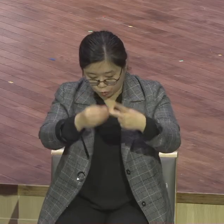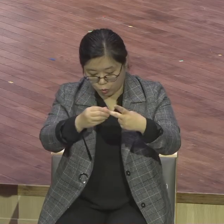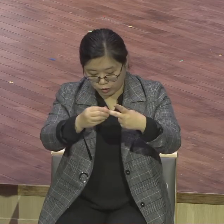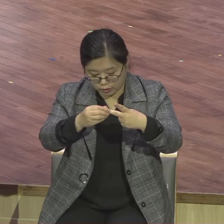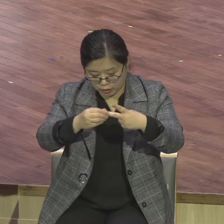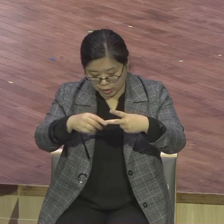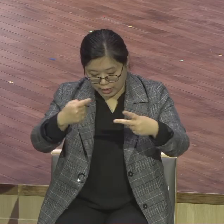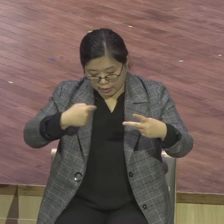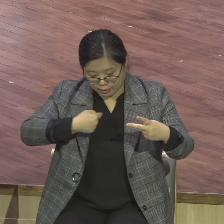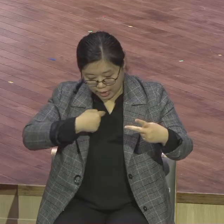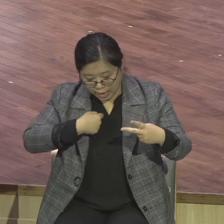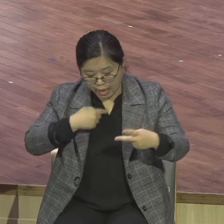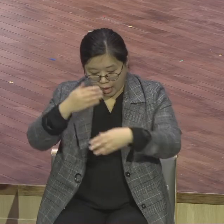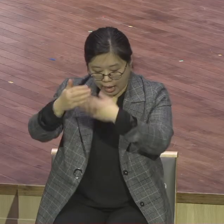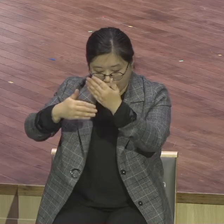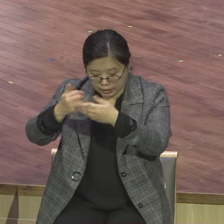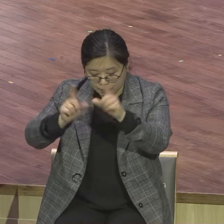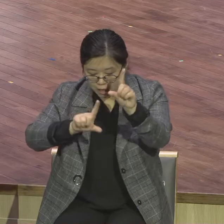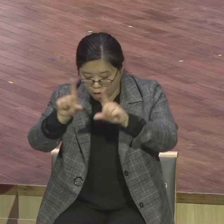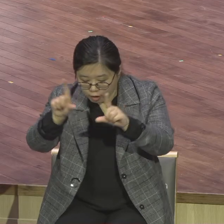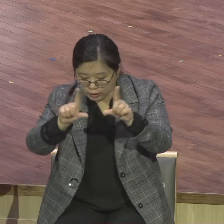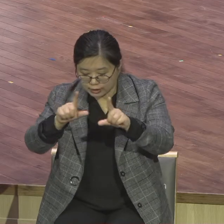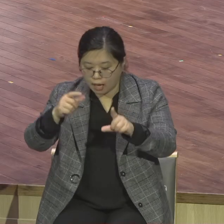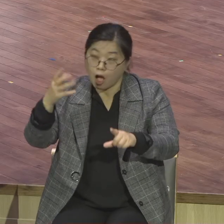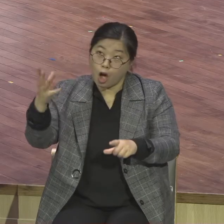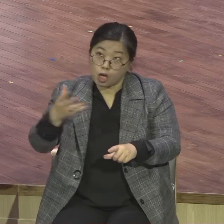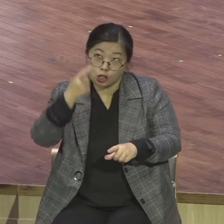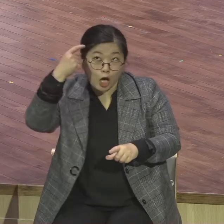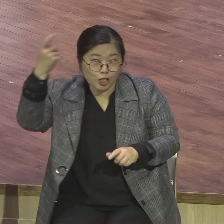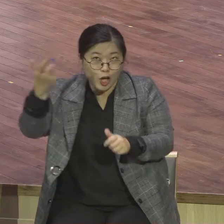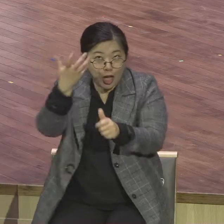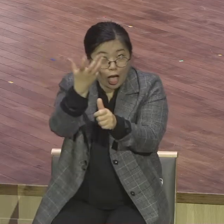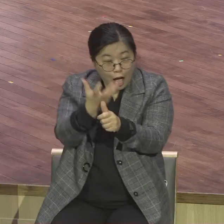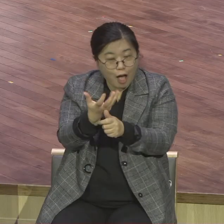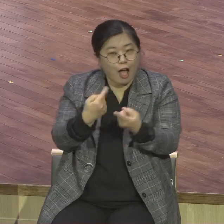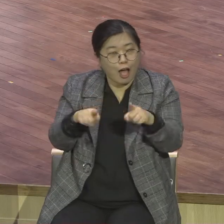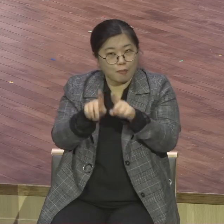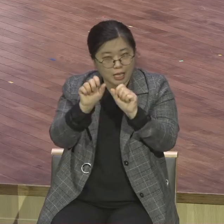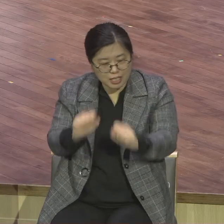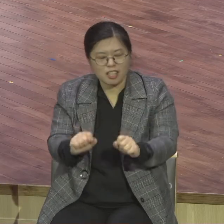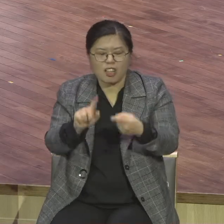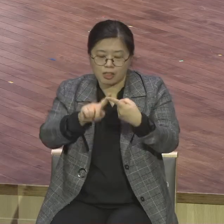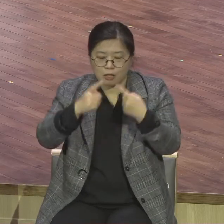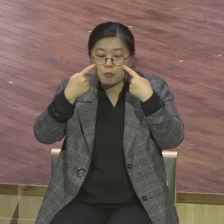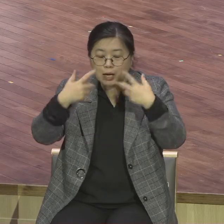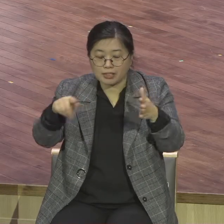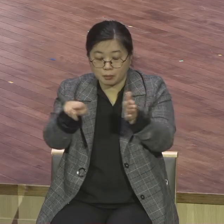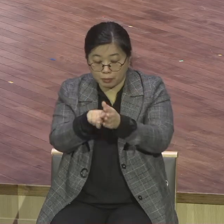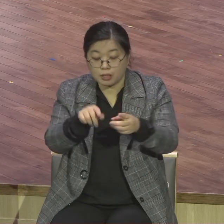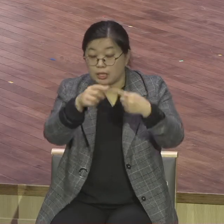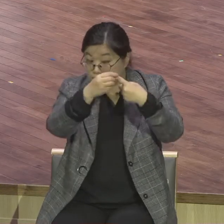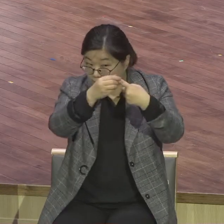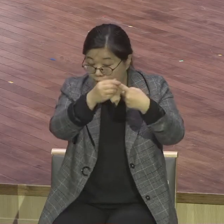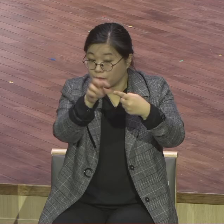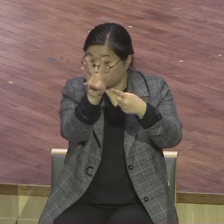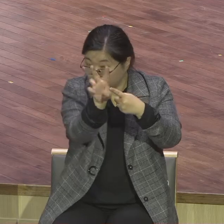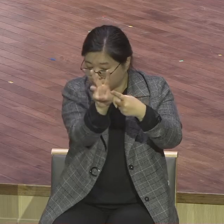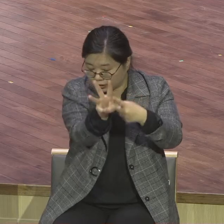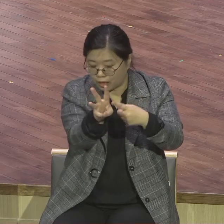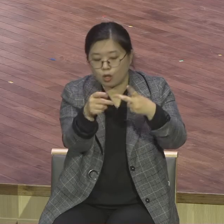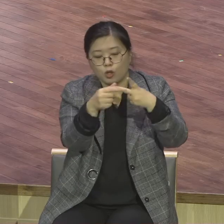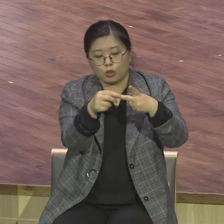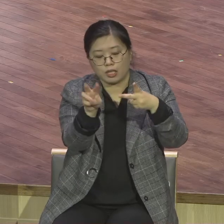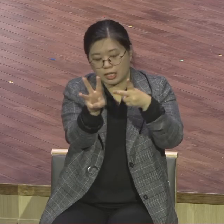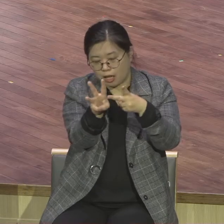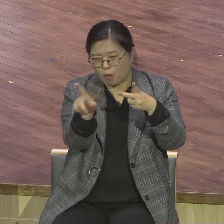삼초월 보좌의 축복을 누리고 시공간을 초월하는 이 237 날에 빛을 비추는 그래서 우리